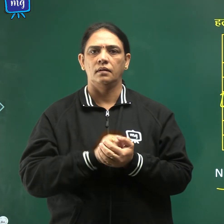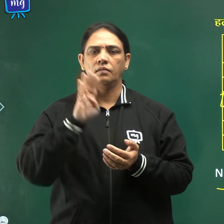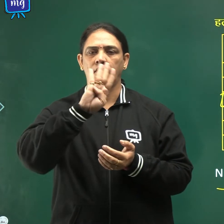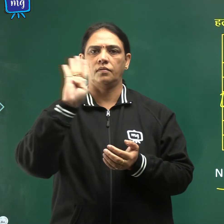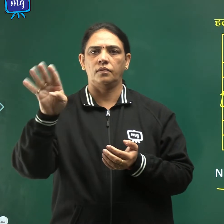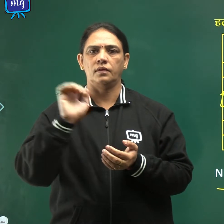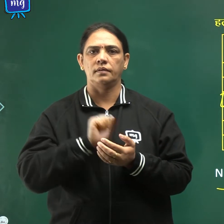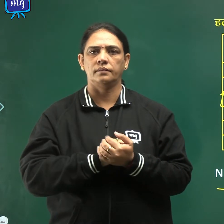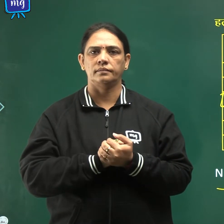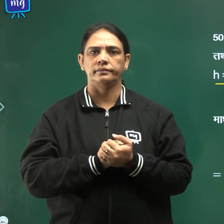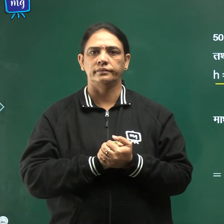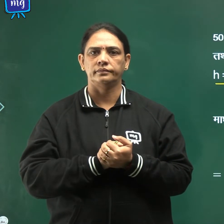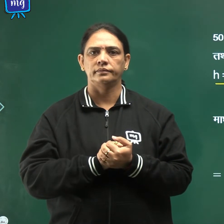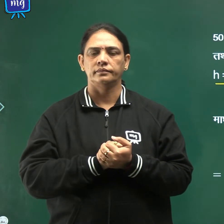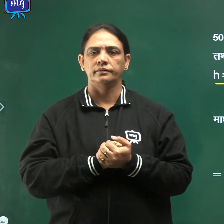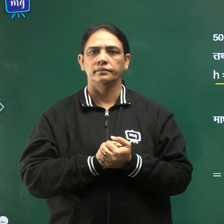44।